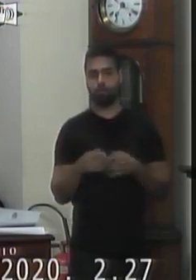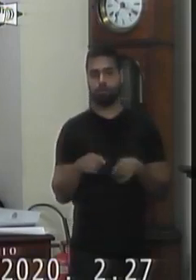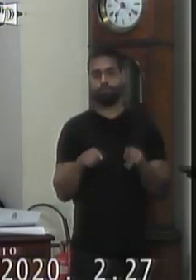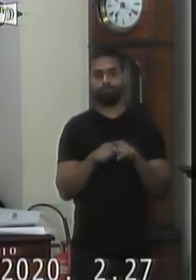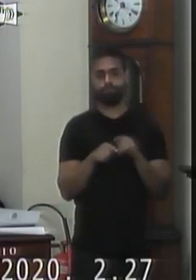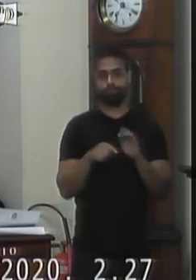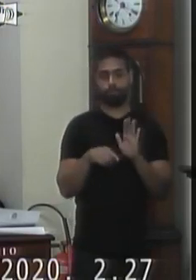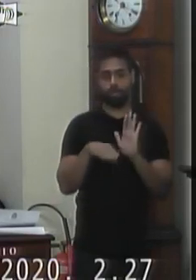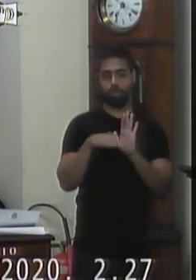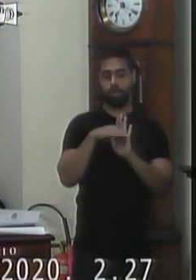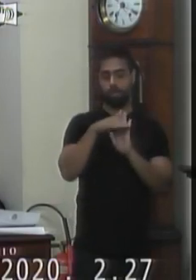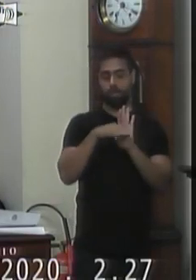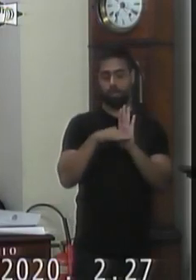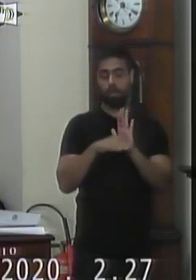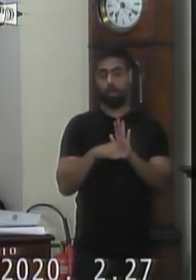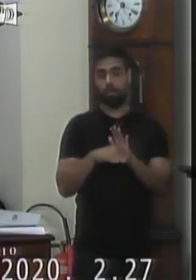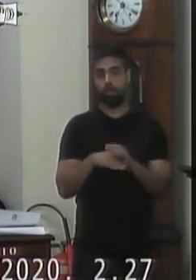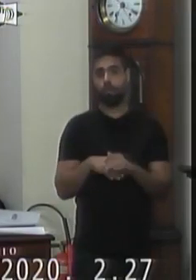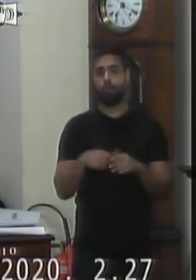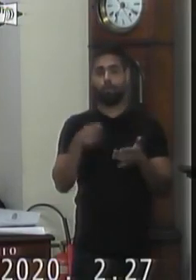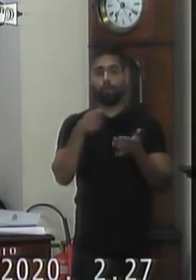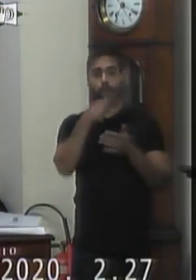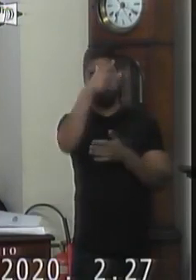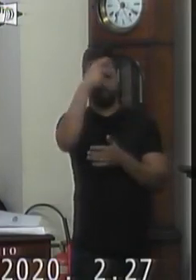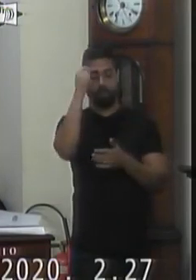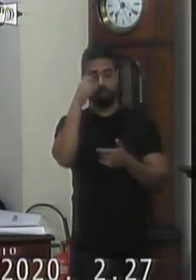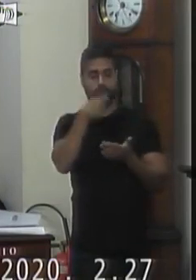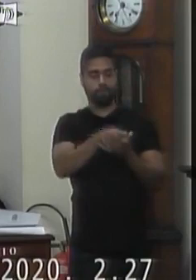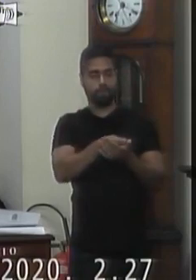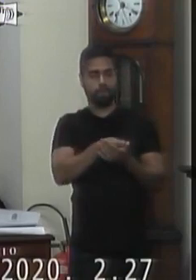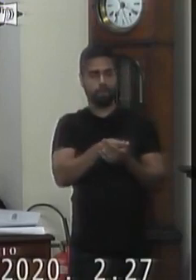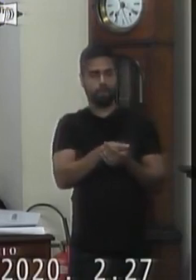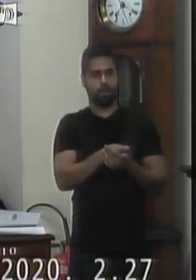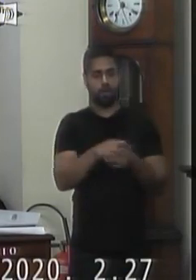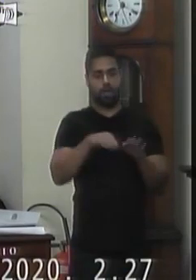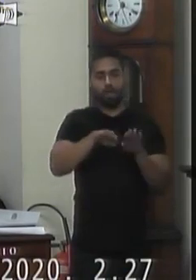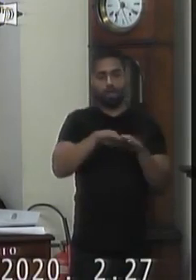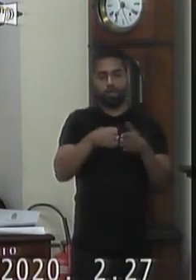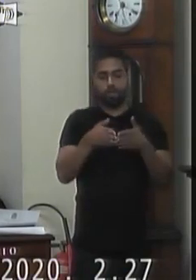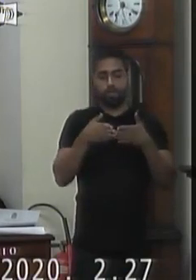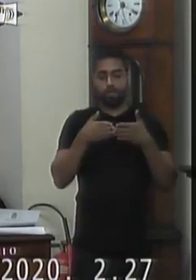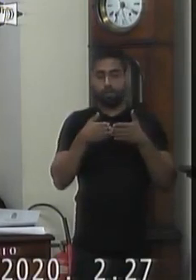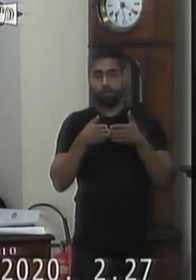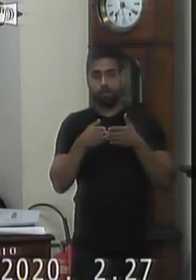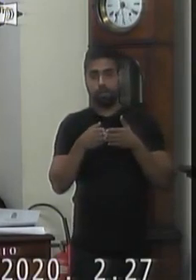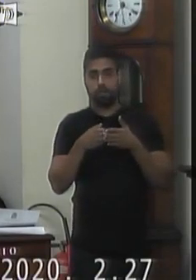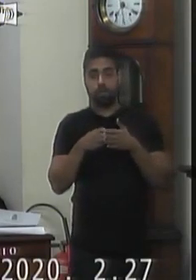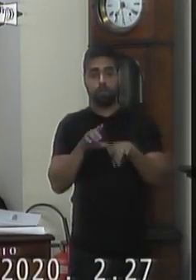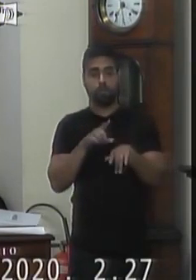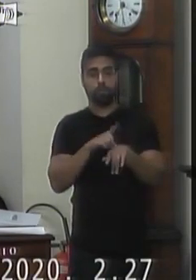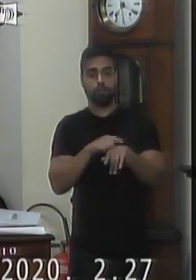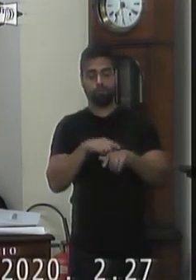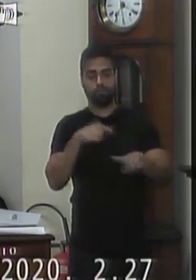Poder Executivo é que custeará os benefícios de afastamento por incapacidade temporária para o trabalho e o